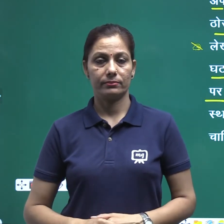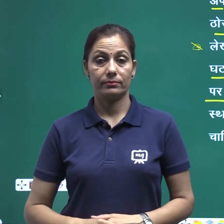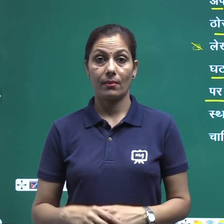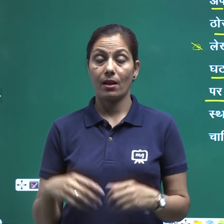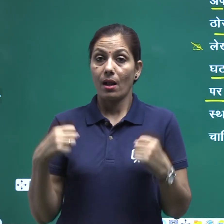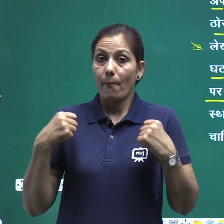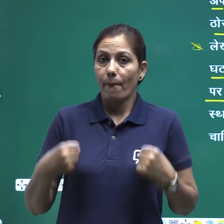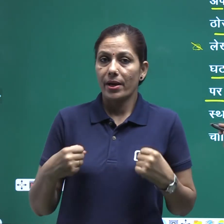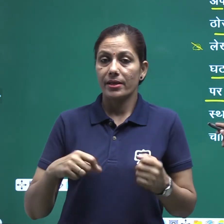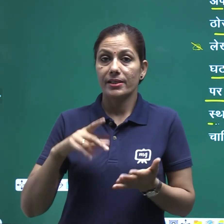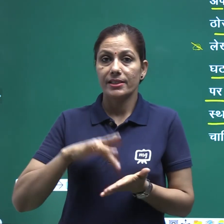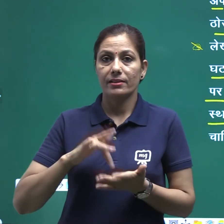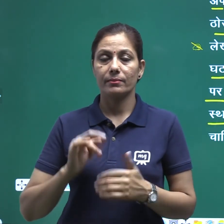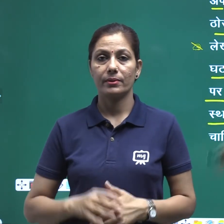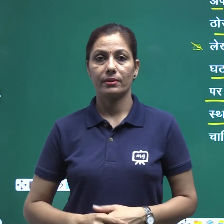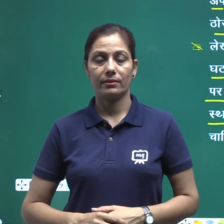बैठने के स्थान पर